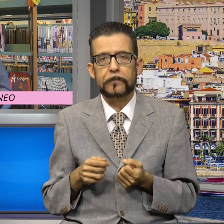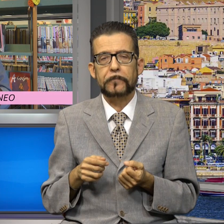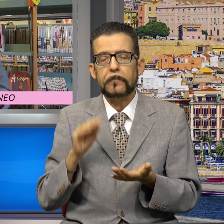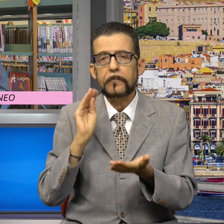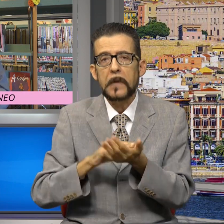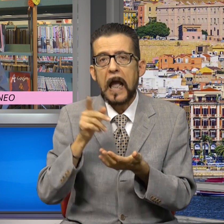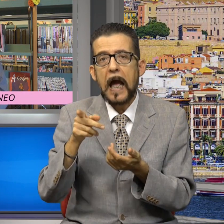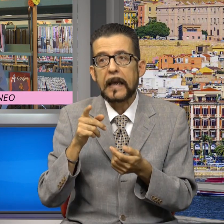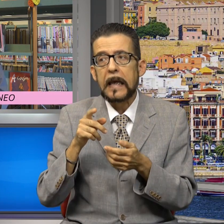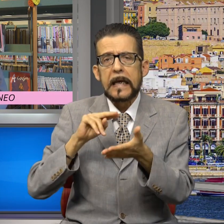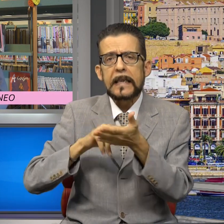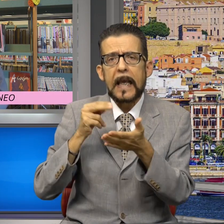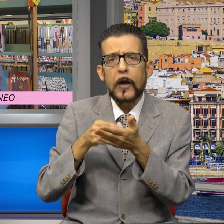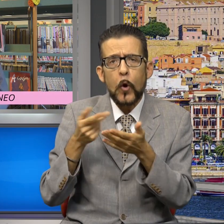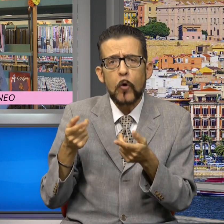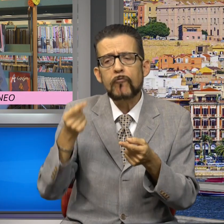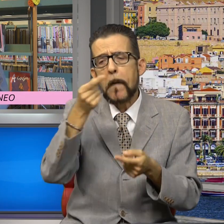sono le tecnologie che pian piano